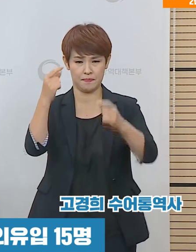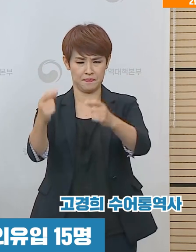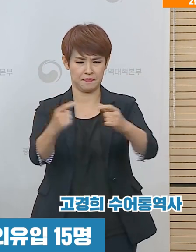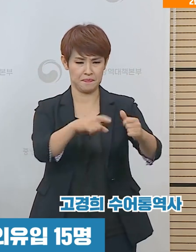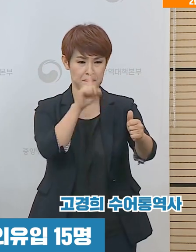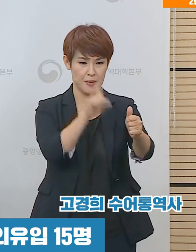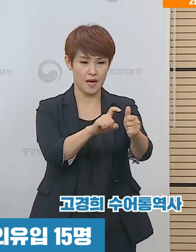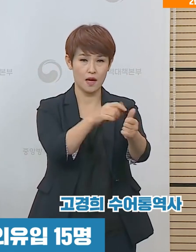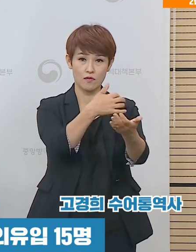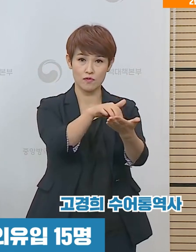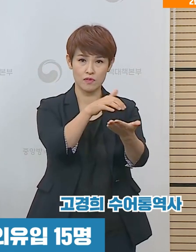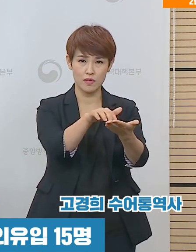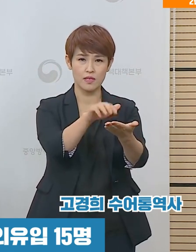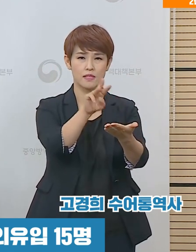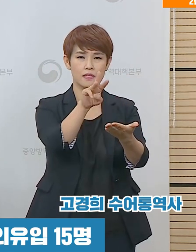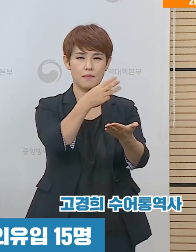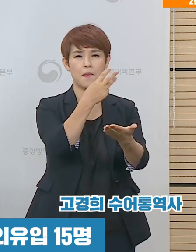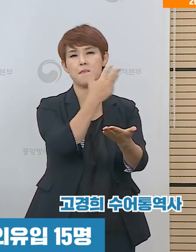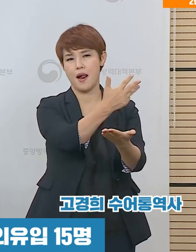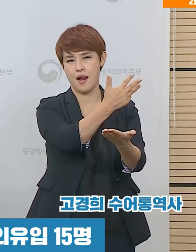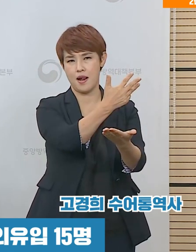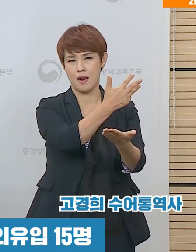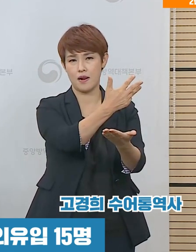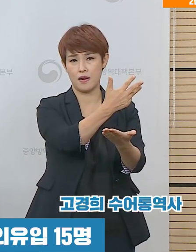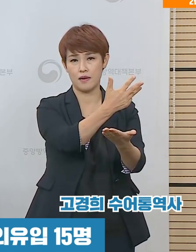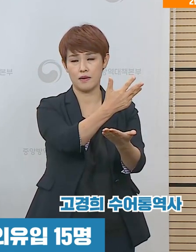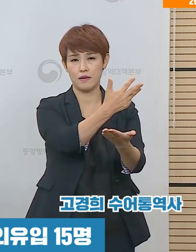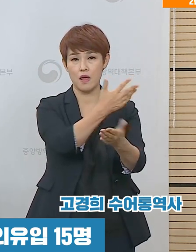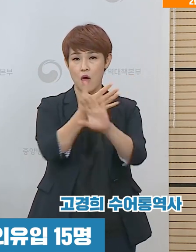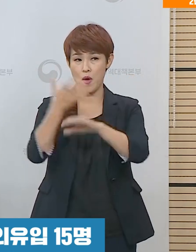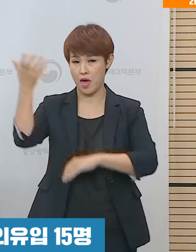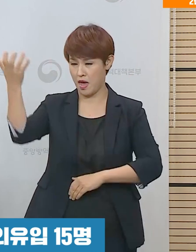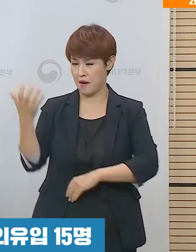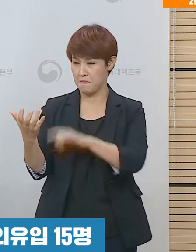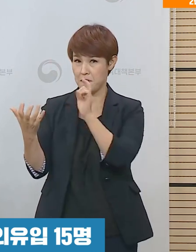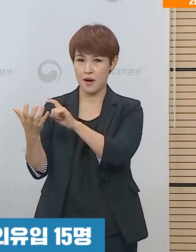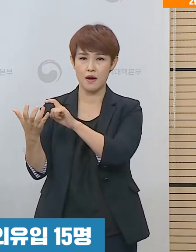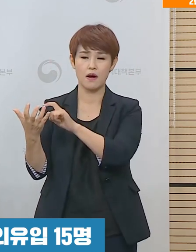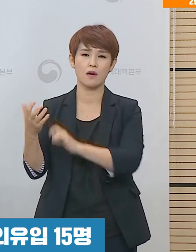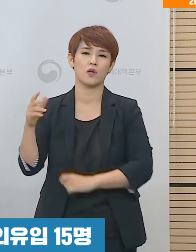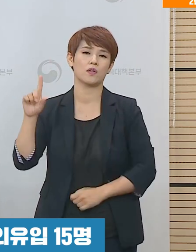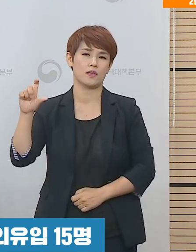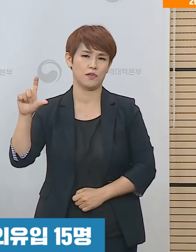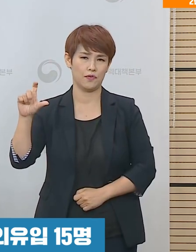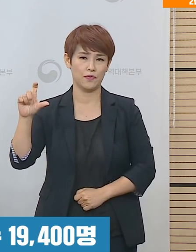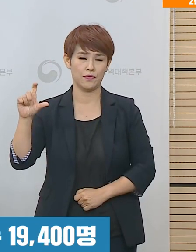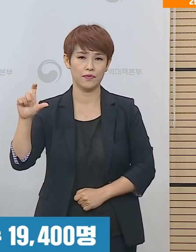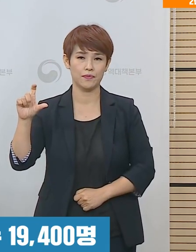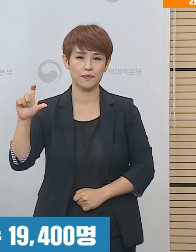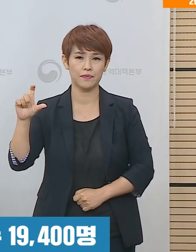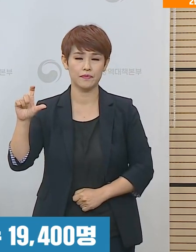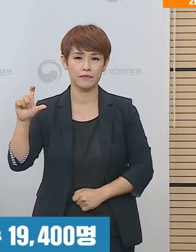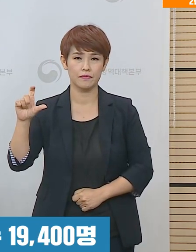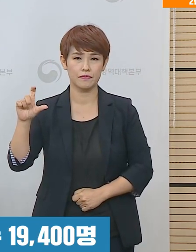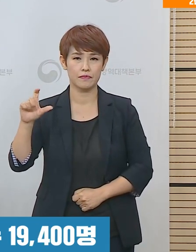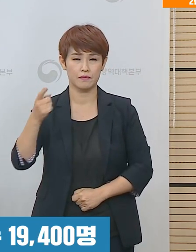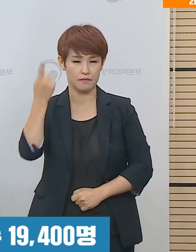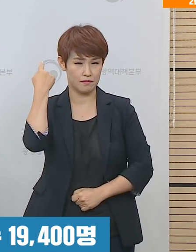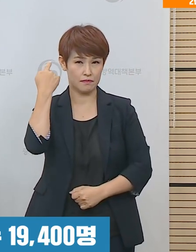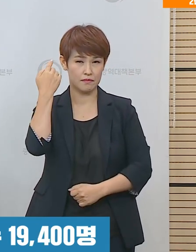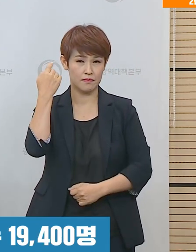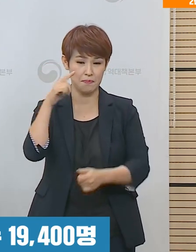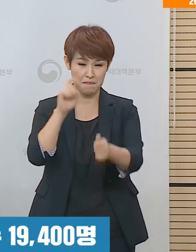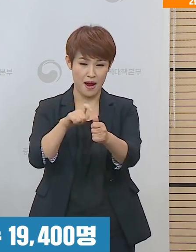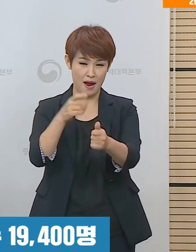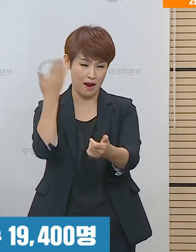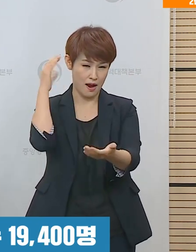신규 확진자 수는 308명입니다. 해외 유입 사례는 15명이고 총 누적 확진자